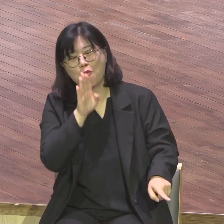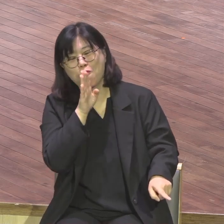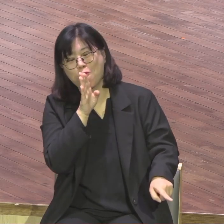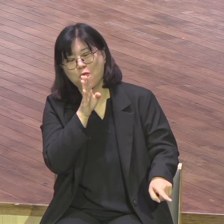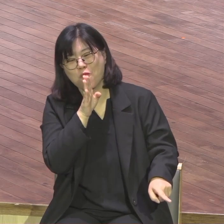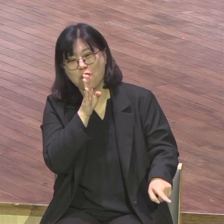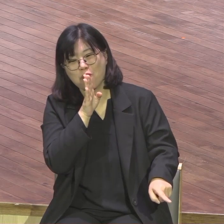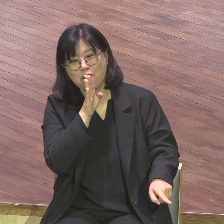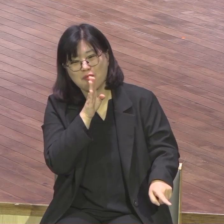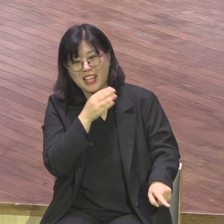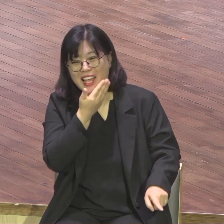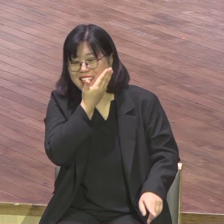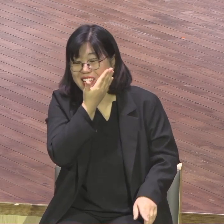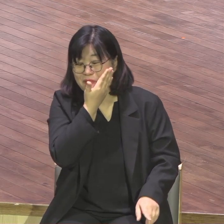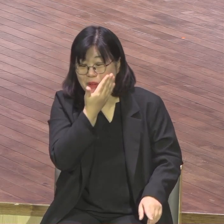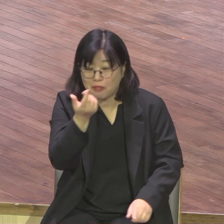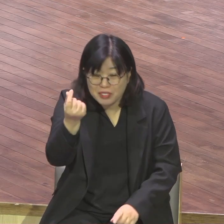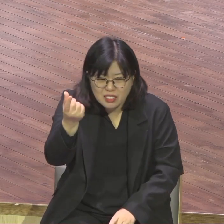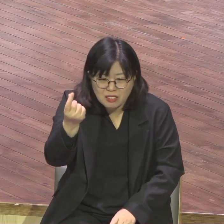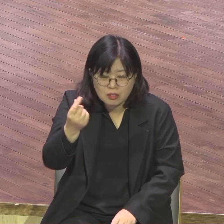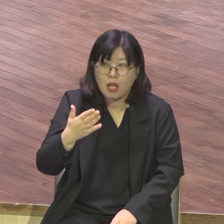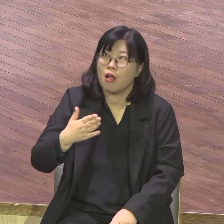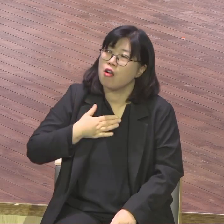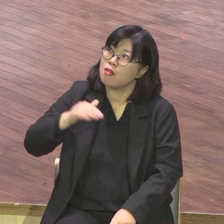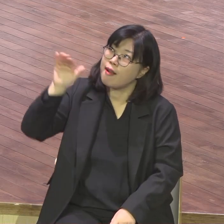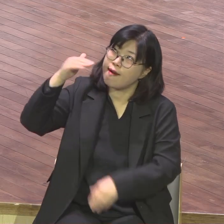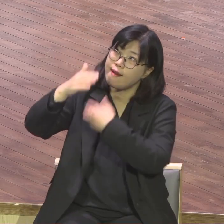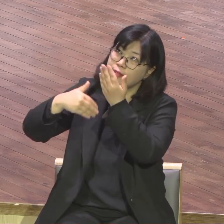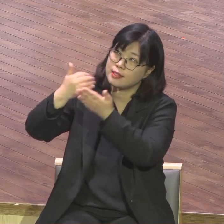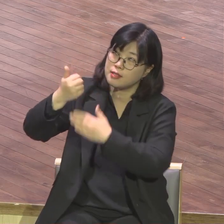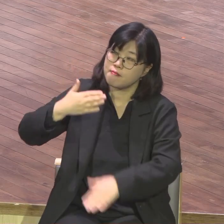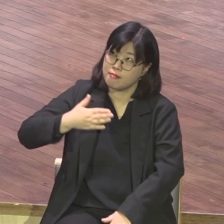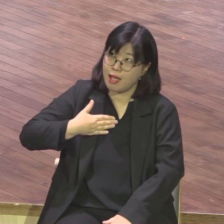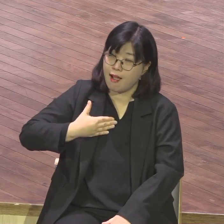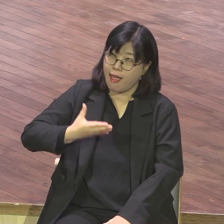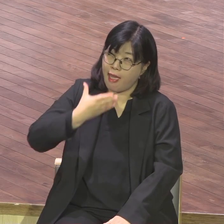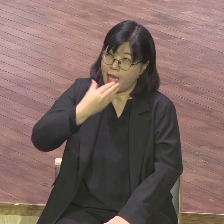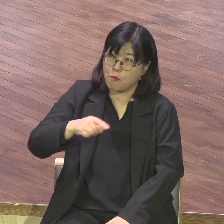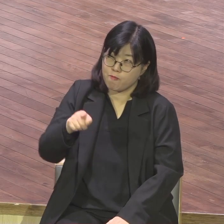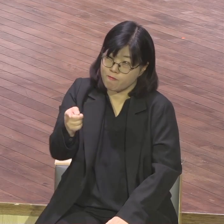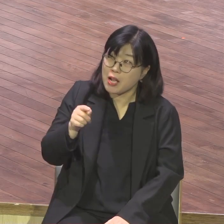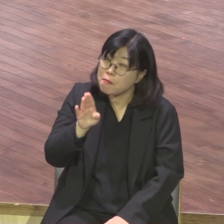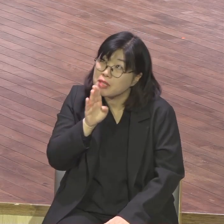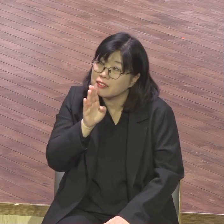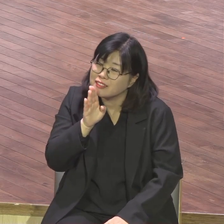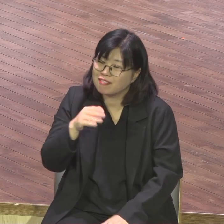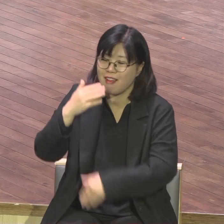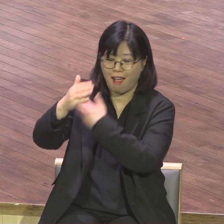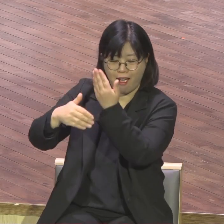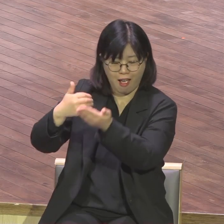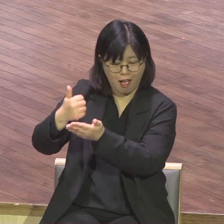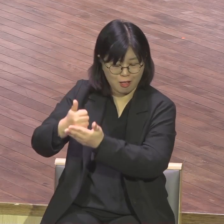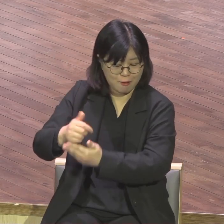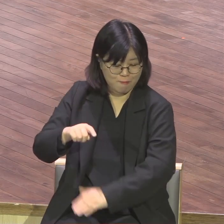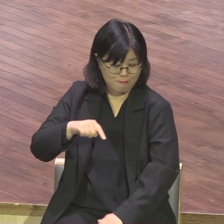사랑해. 그럼 그렇게 되는 겁니다. 하나님께서 여러분의 살아온 배경이 안 좋았다 할지라도 하나님 날 제일 사랑해